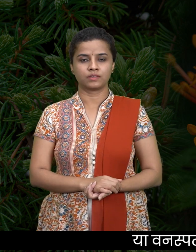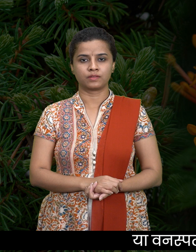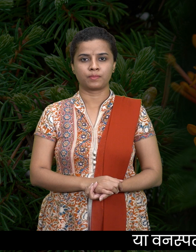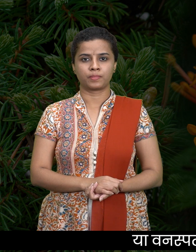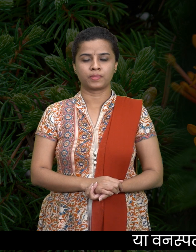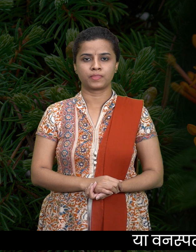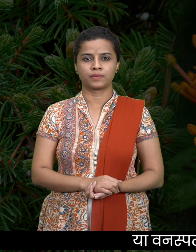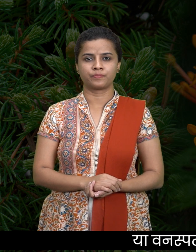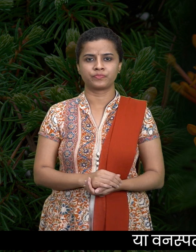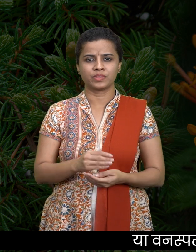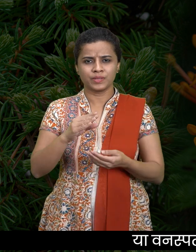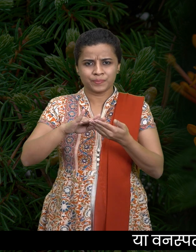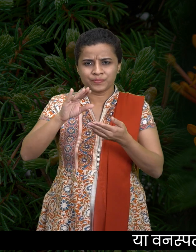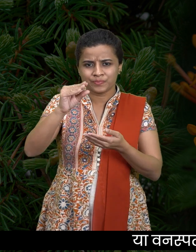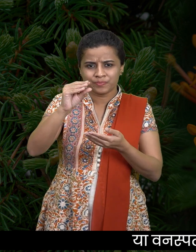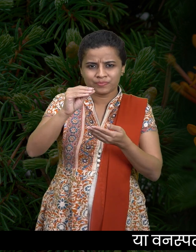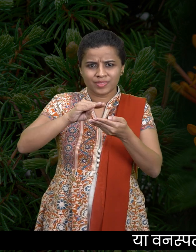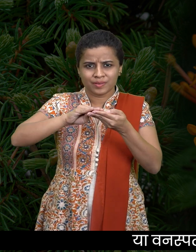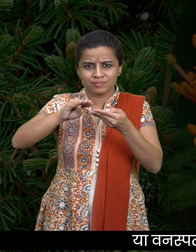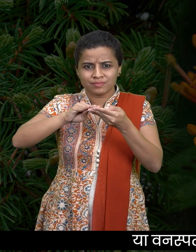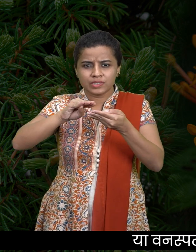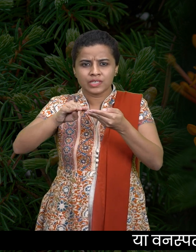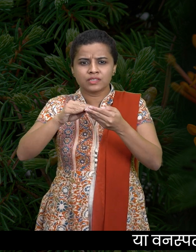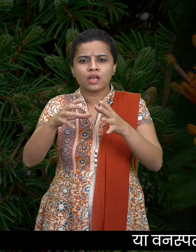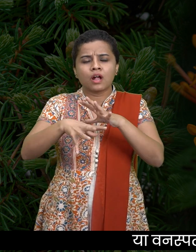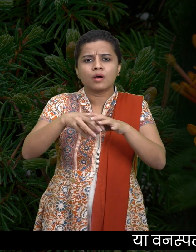या वनस्पतीच्या पानांपासून मिळणारी पेस्ट